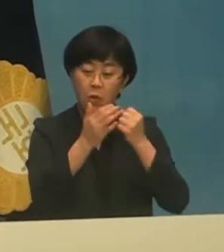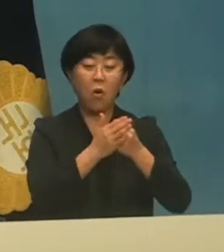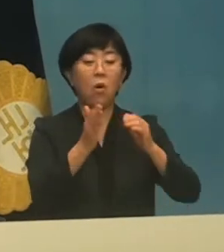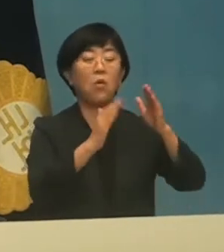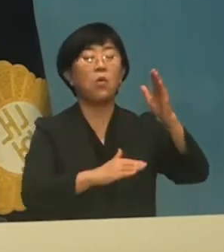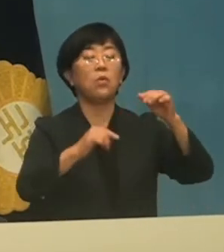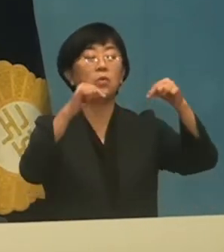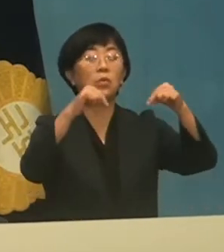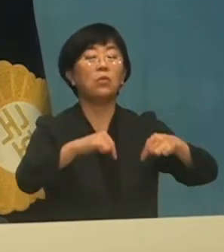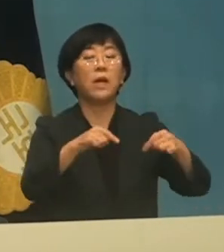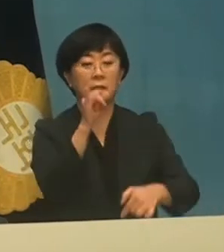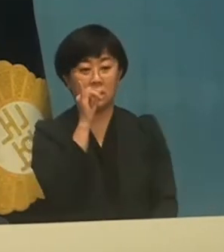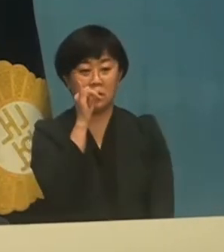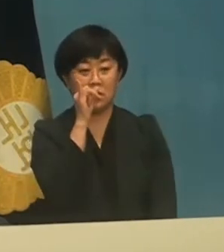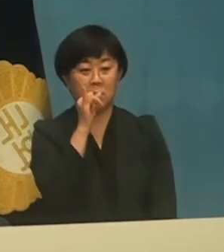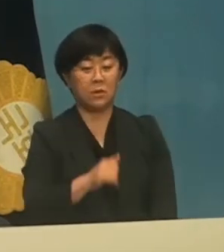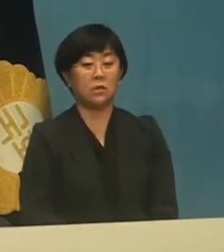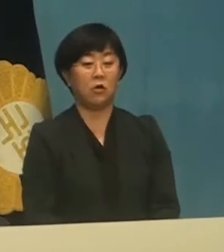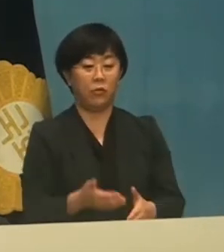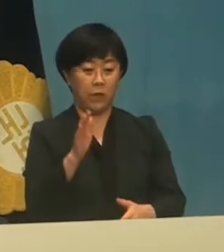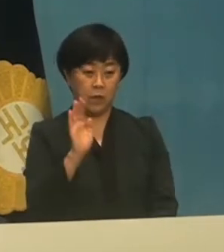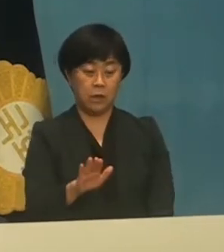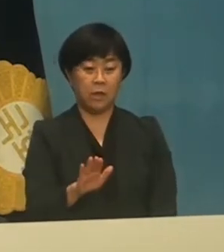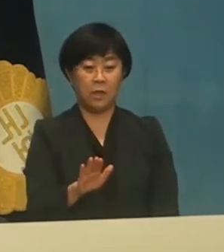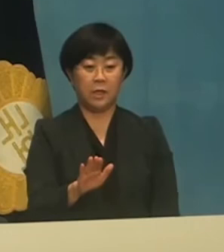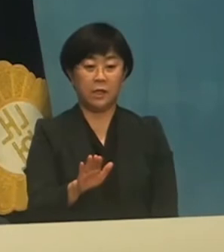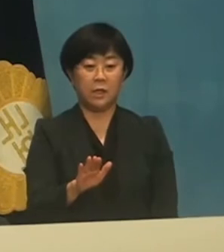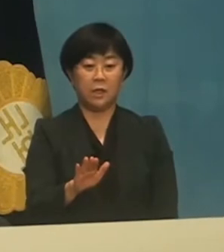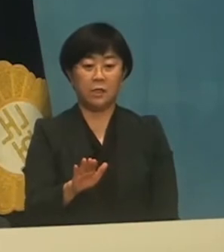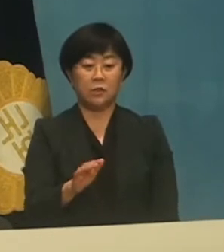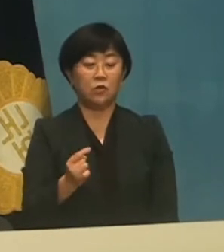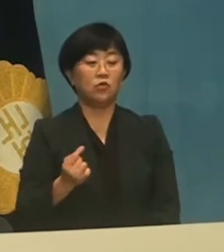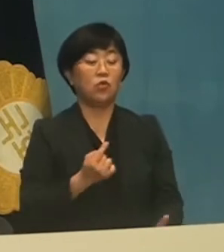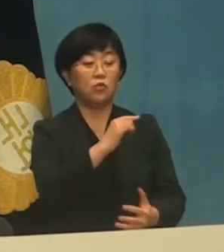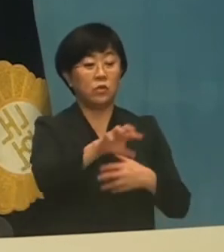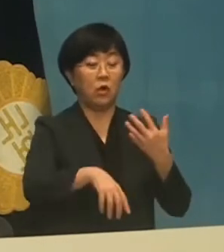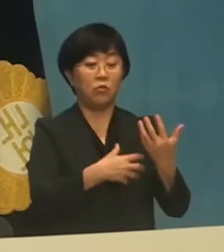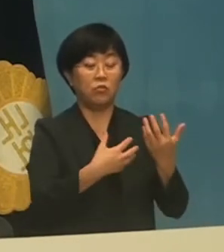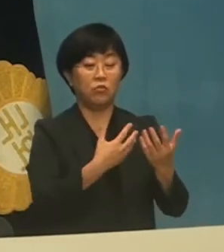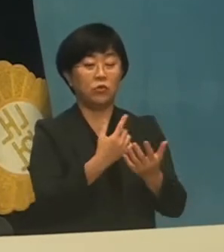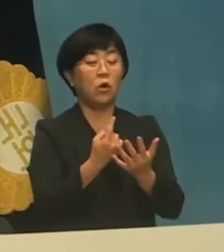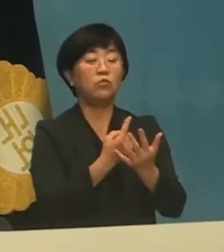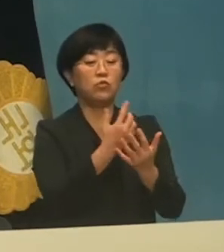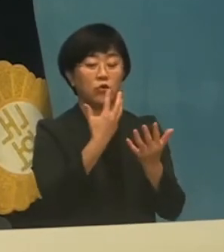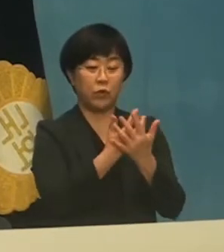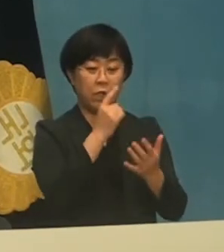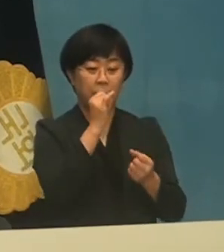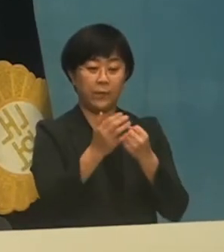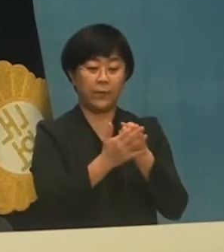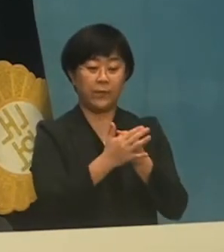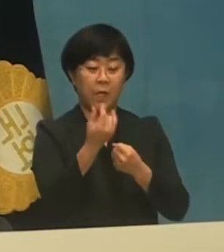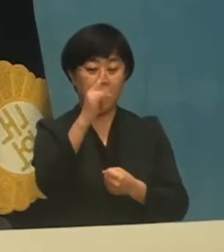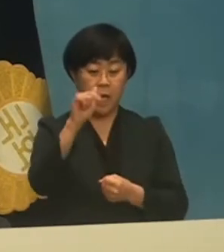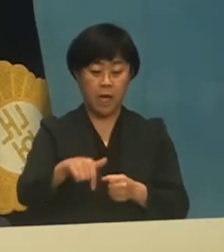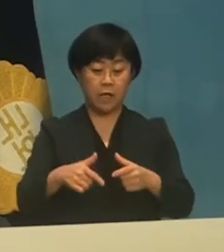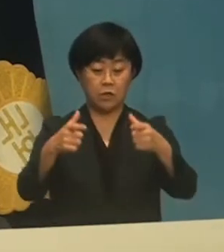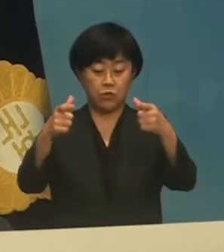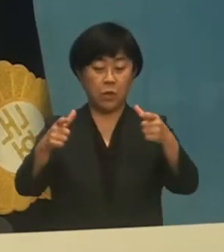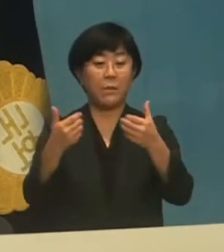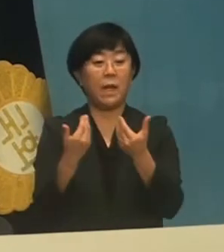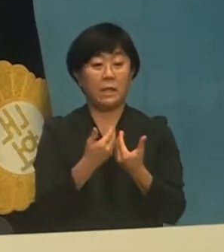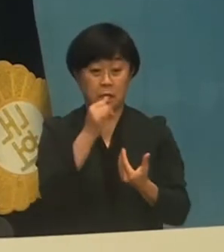하는 시민이라고 했습니다. 근데 어떻게 촛불 정부를 자처한 정부가 핵발전 기업민들이